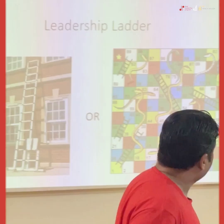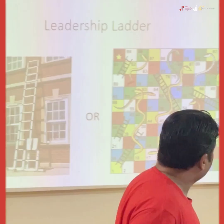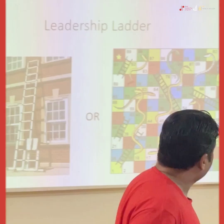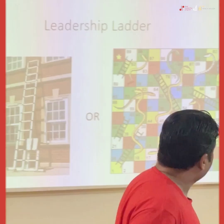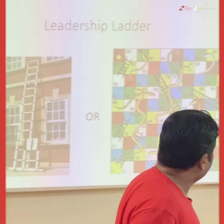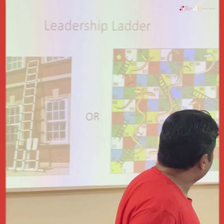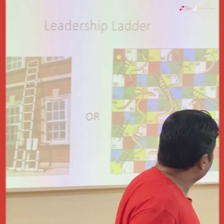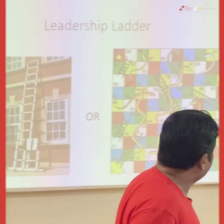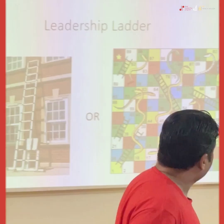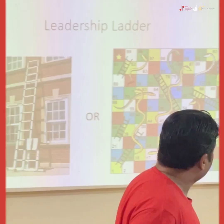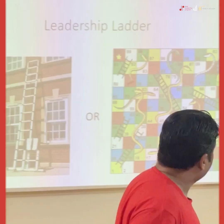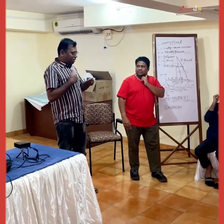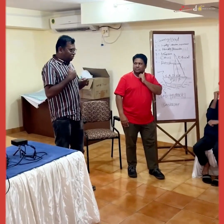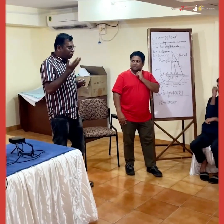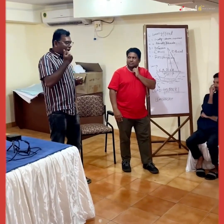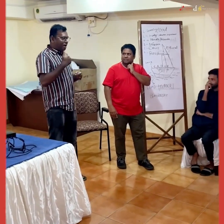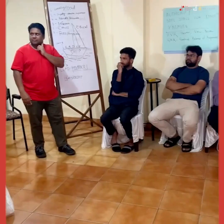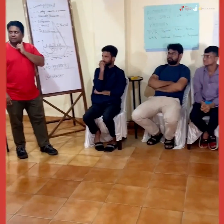लोग इंटरव्यू देते हुए,